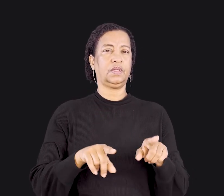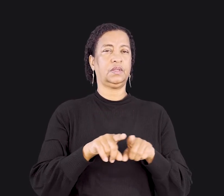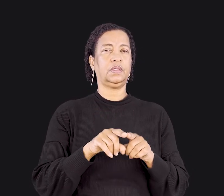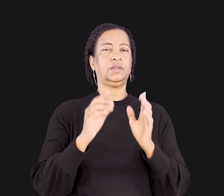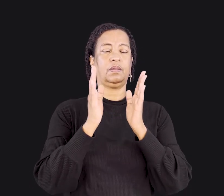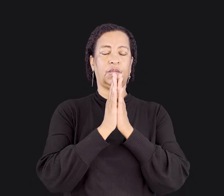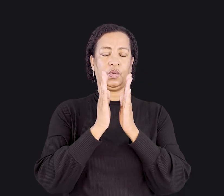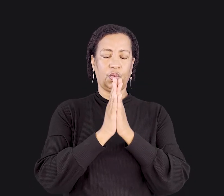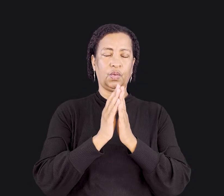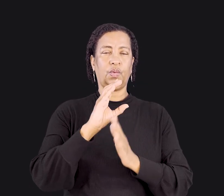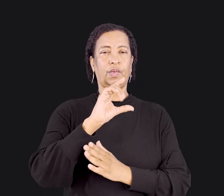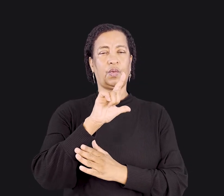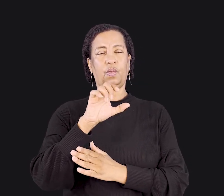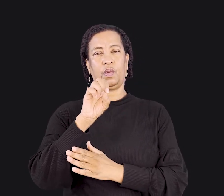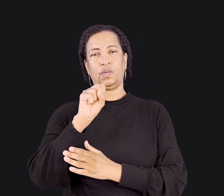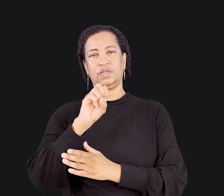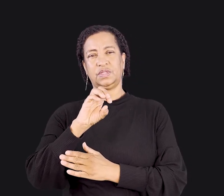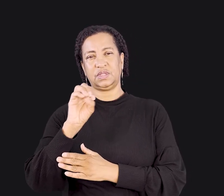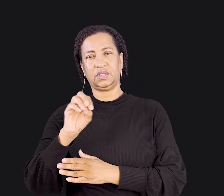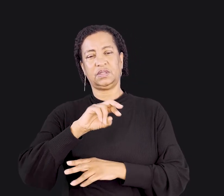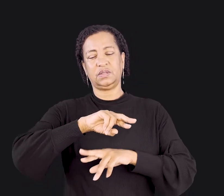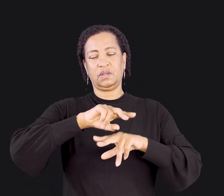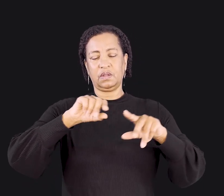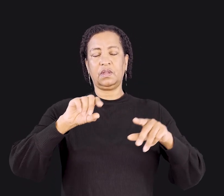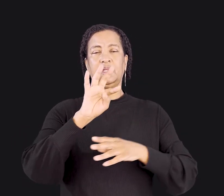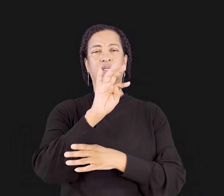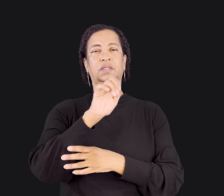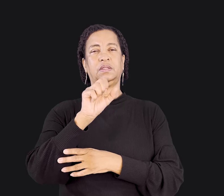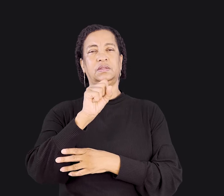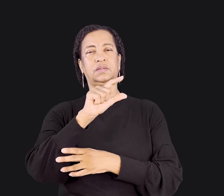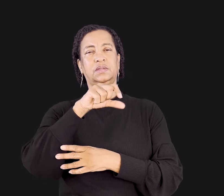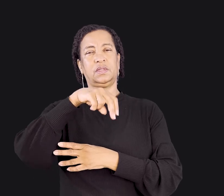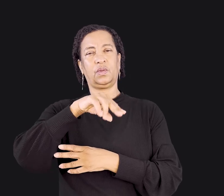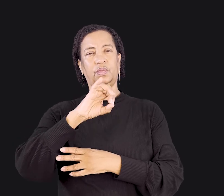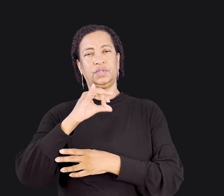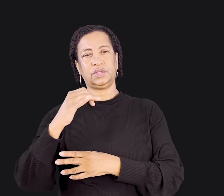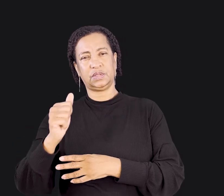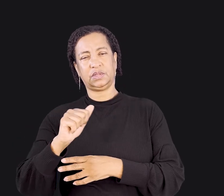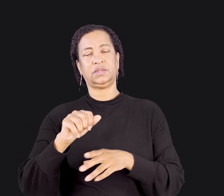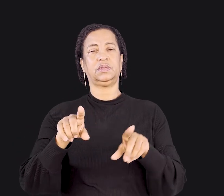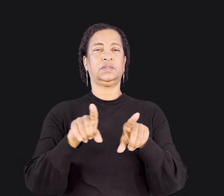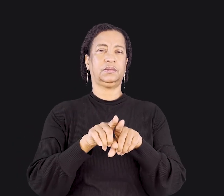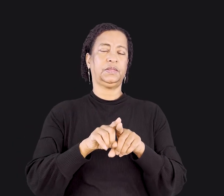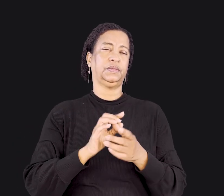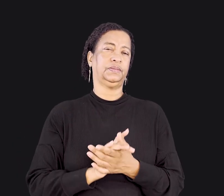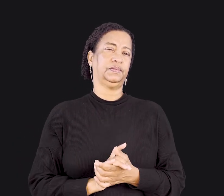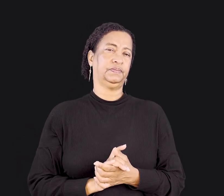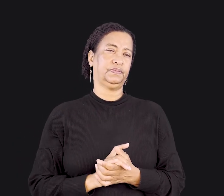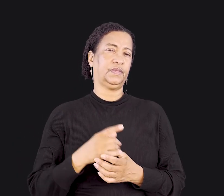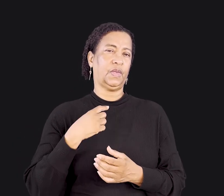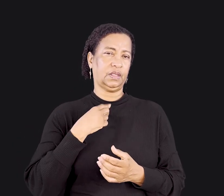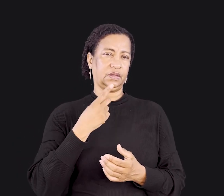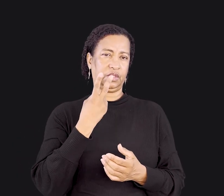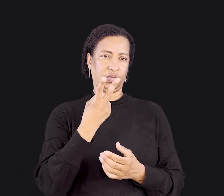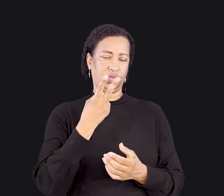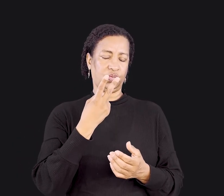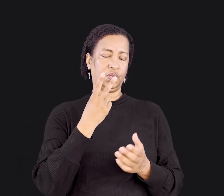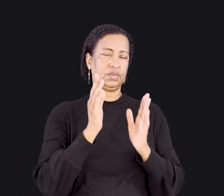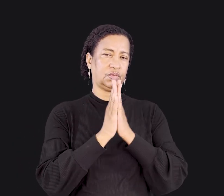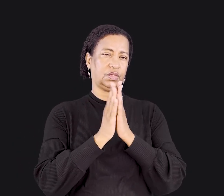pelos Colossenses, Filipenses e Tessalonicenses. Mas outras 2 orações se destacam, uma no primeiro capítulo